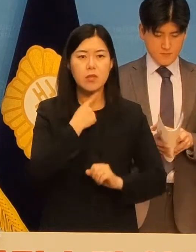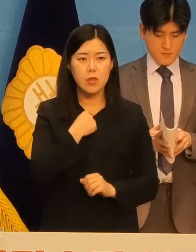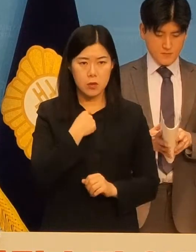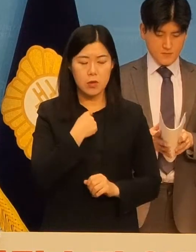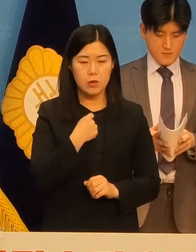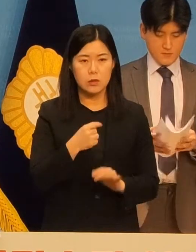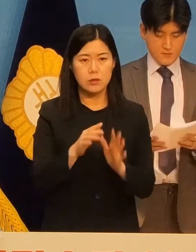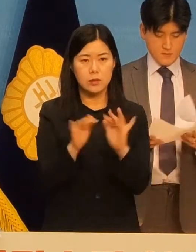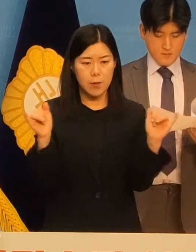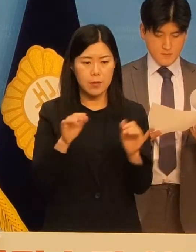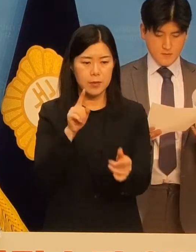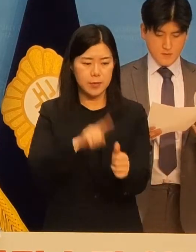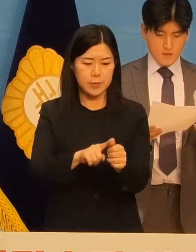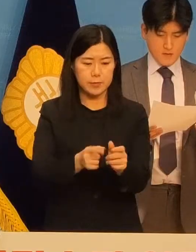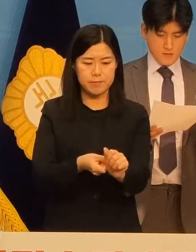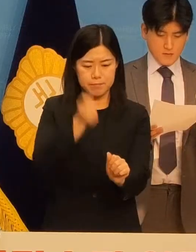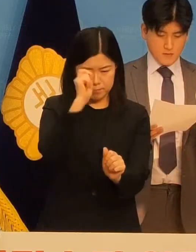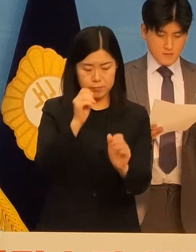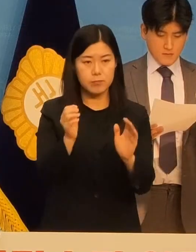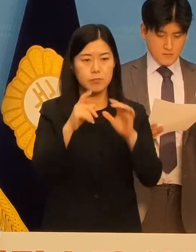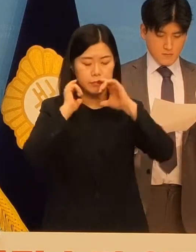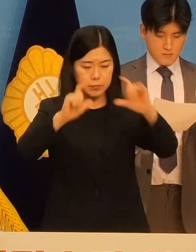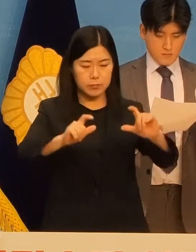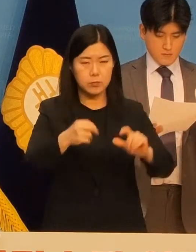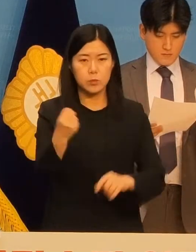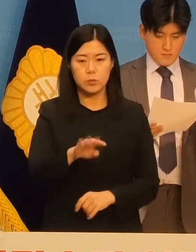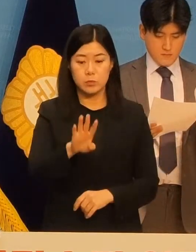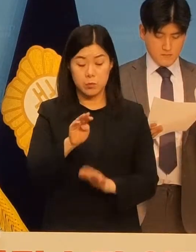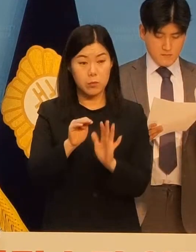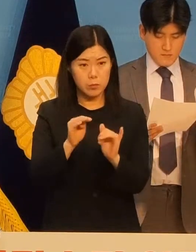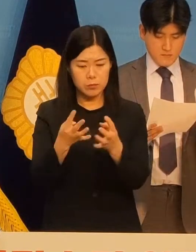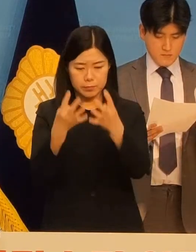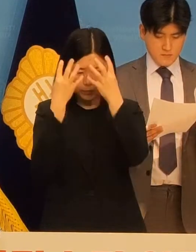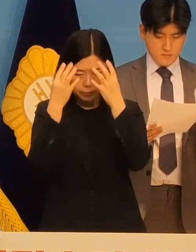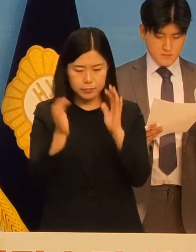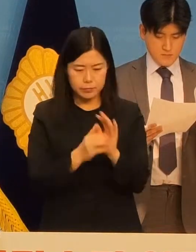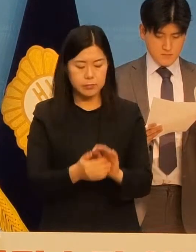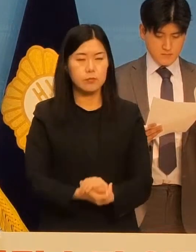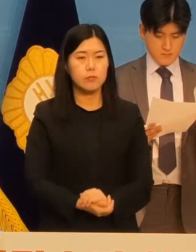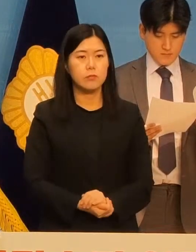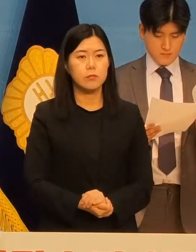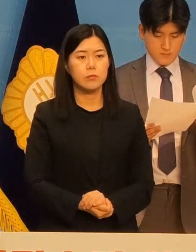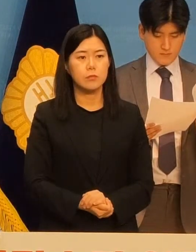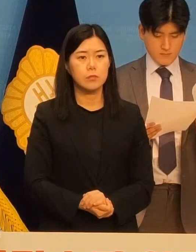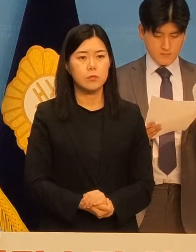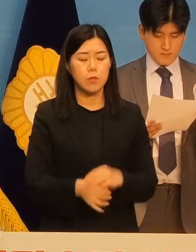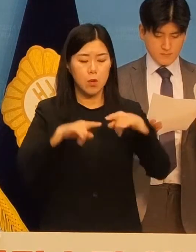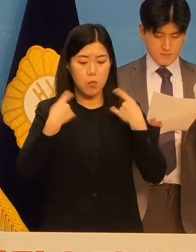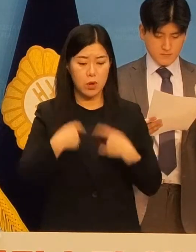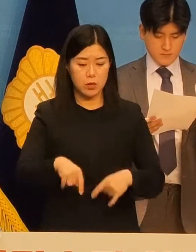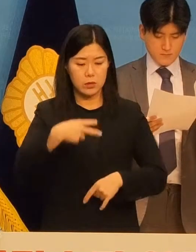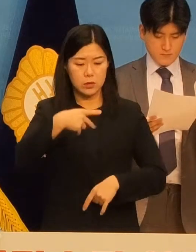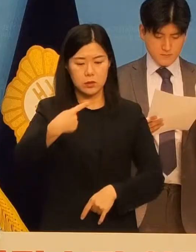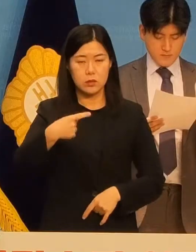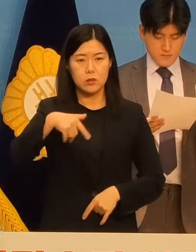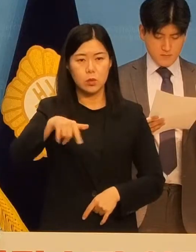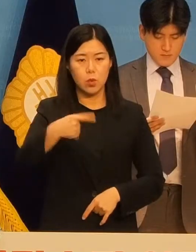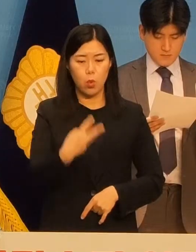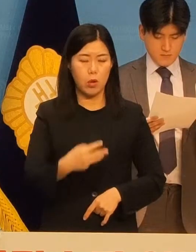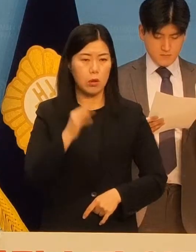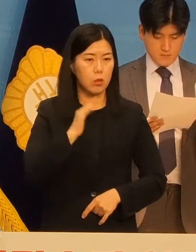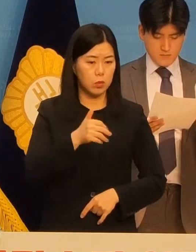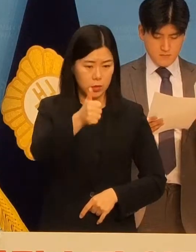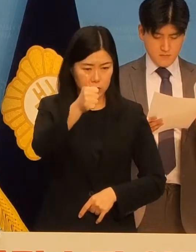6,763명에게 사형을 선고했고 4만 명에게 징역형을 선고했습니다. 프랑스 드골 대통령의 단호한